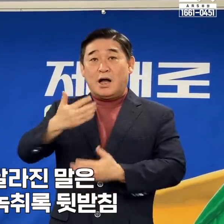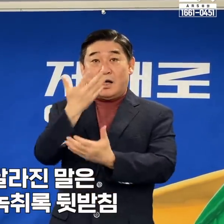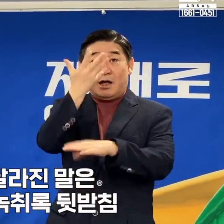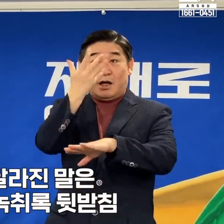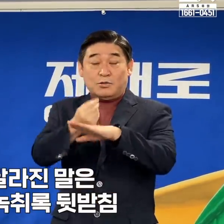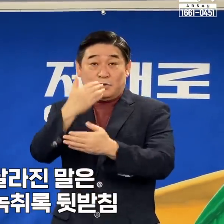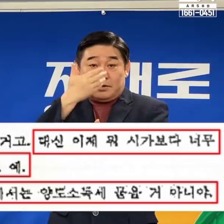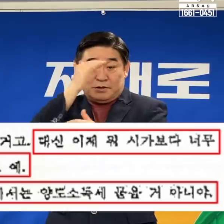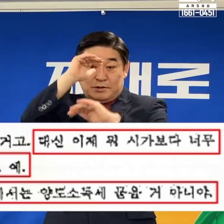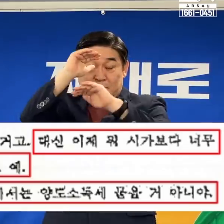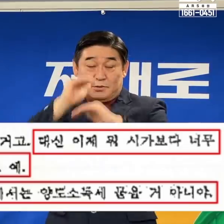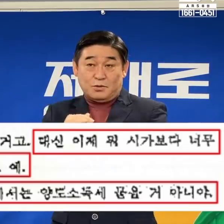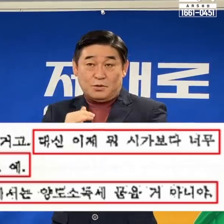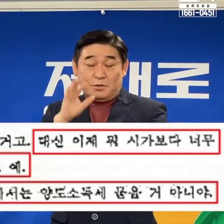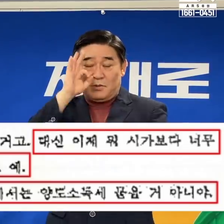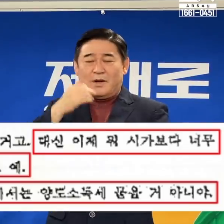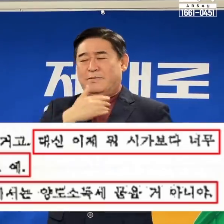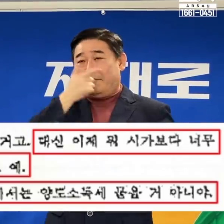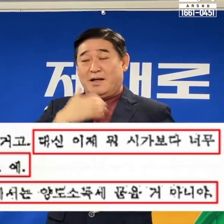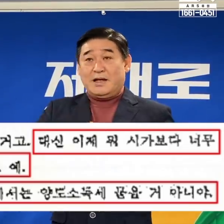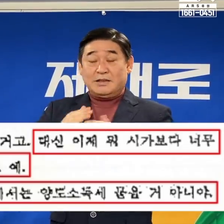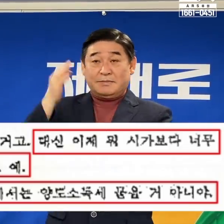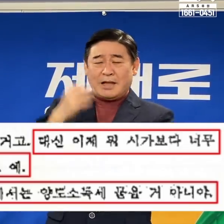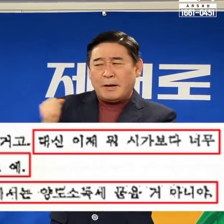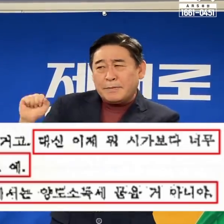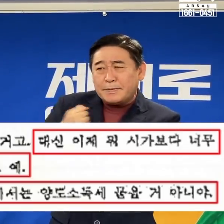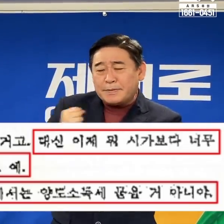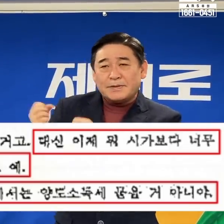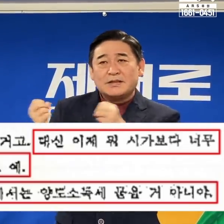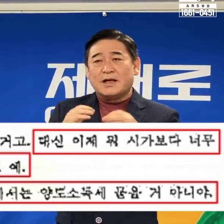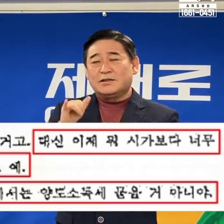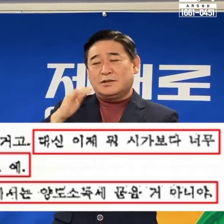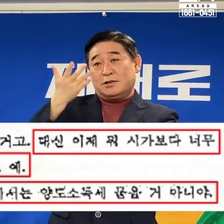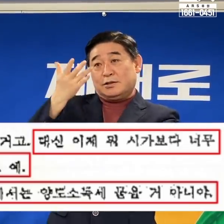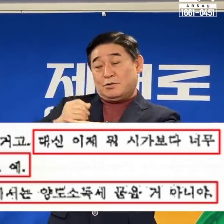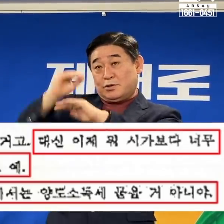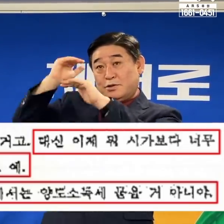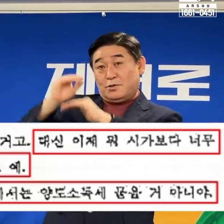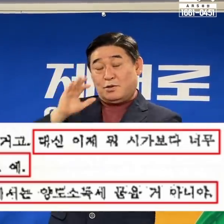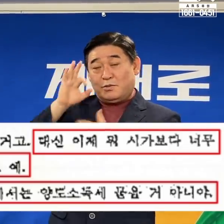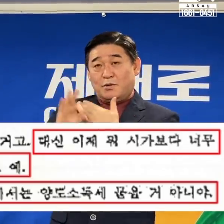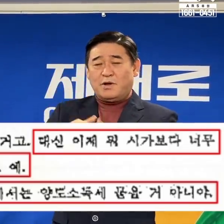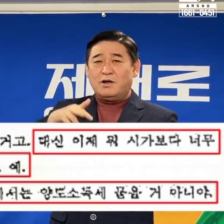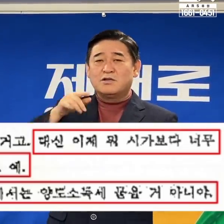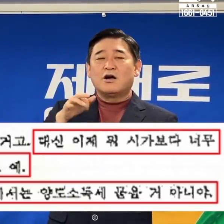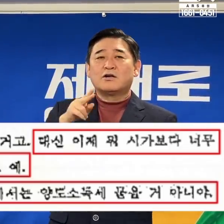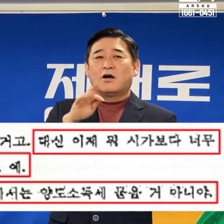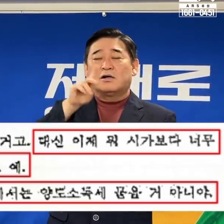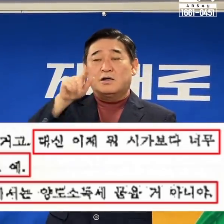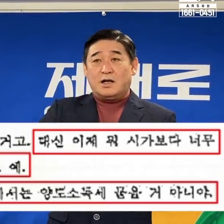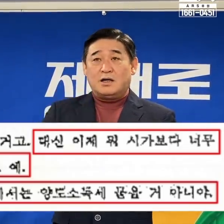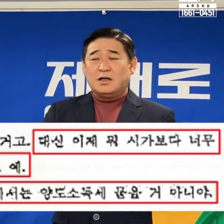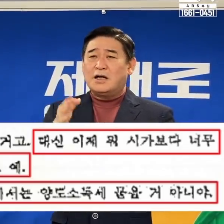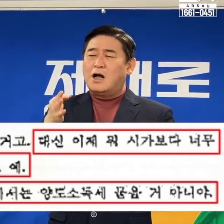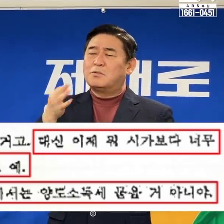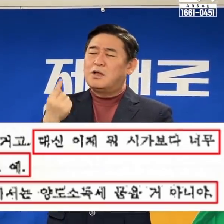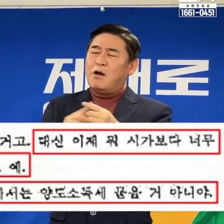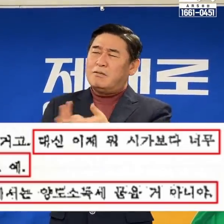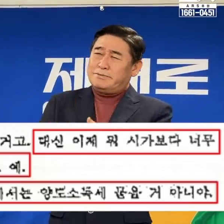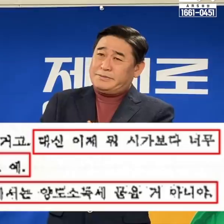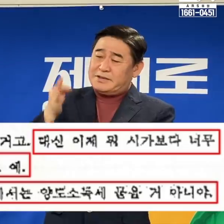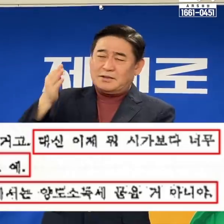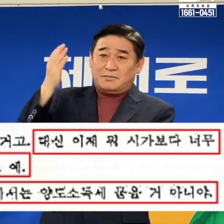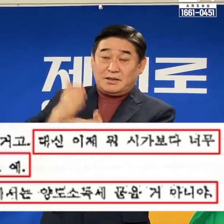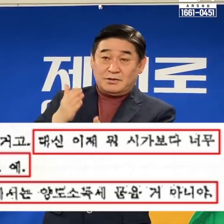정확히 뒷받침합니다. 주택 매입을 모의하는 대화가 담긴 이 녹취록에서 정영학은 시가보다 너무 비싸게는